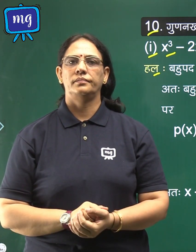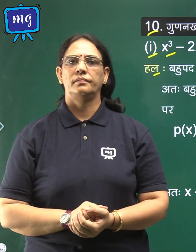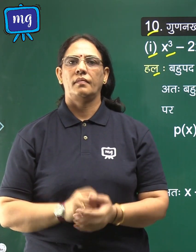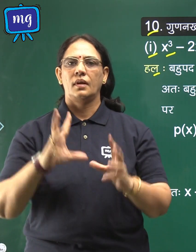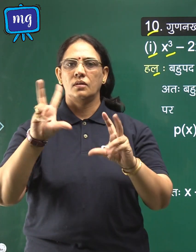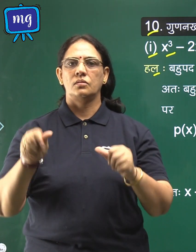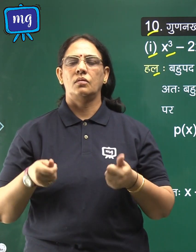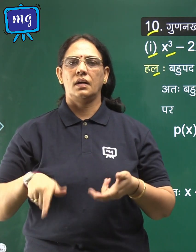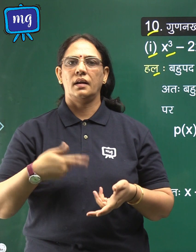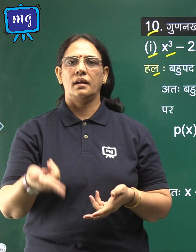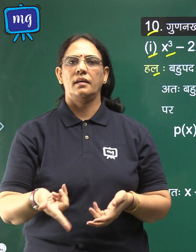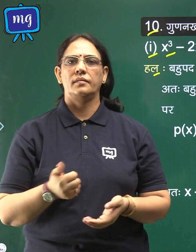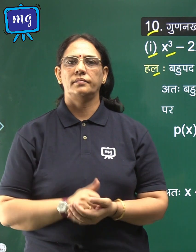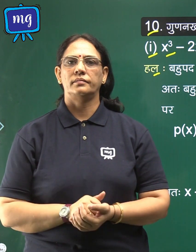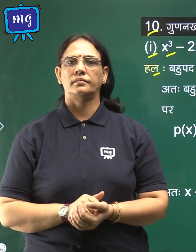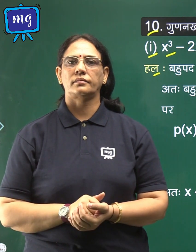सॉल्व करेंगे,